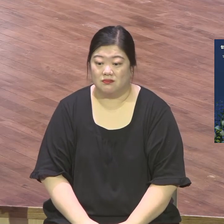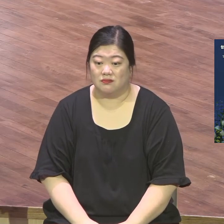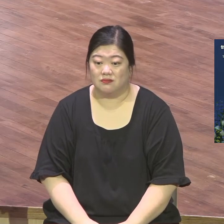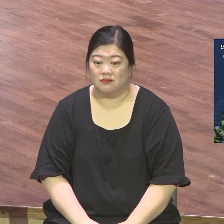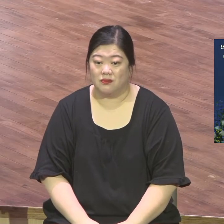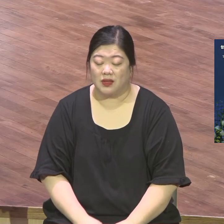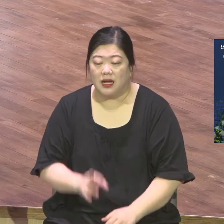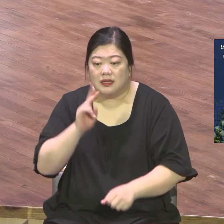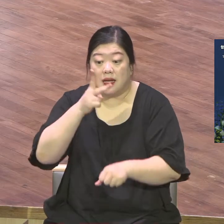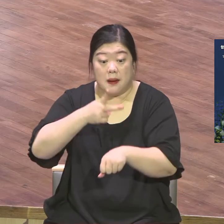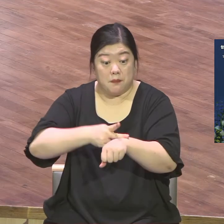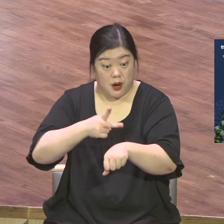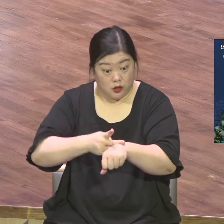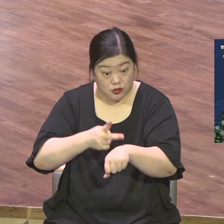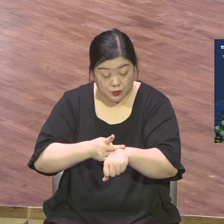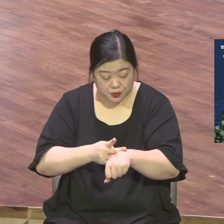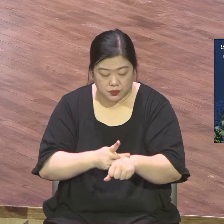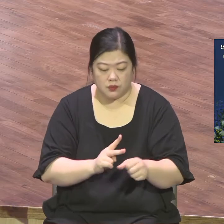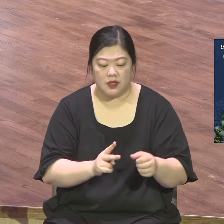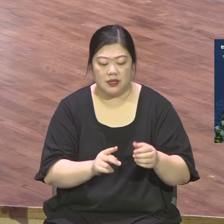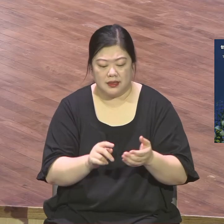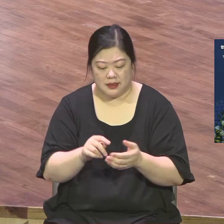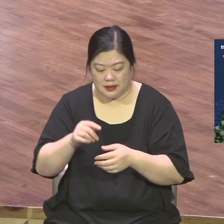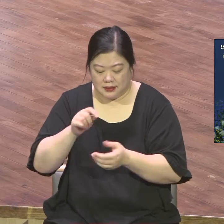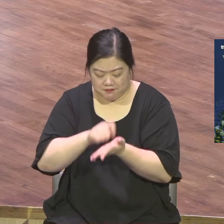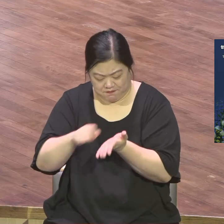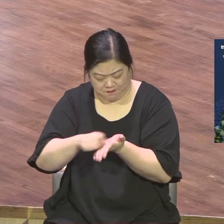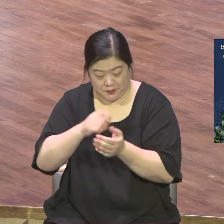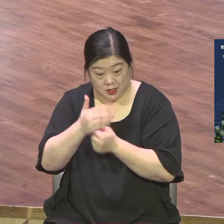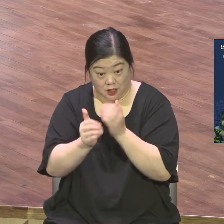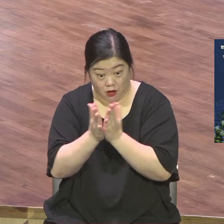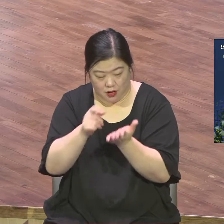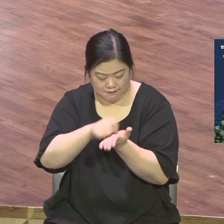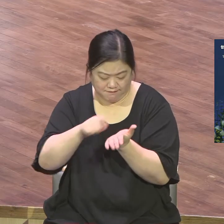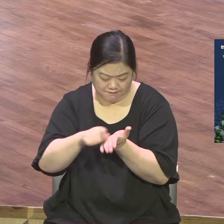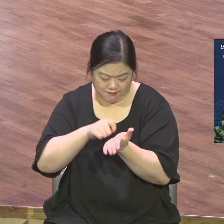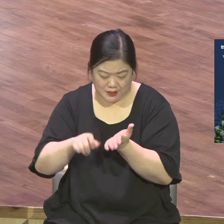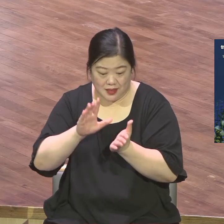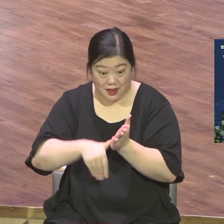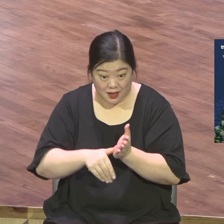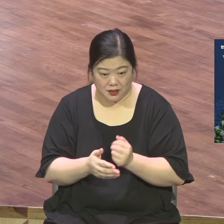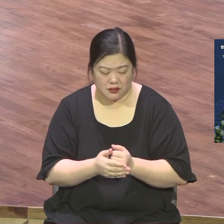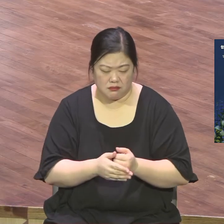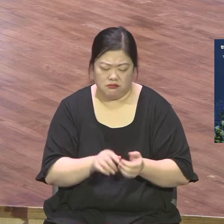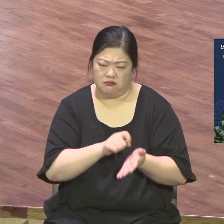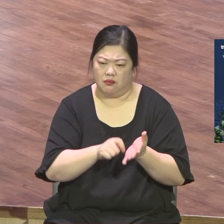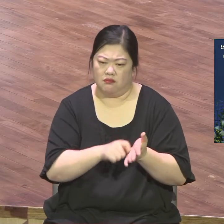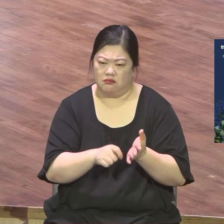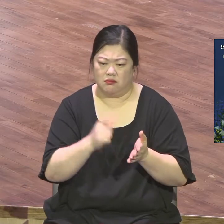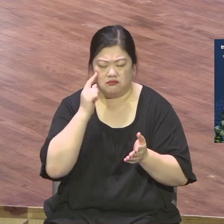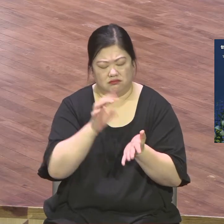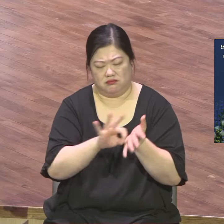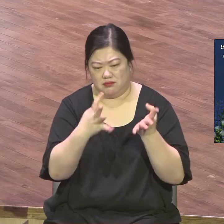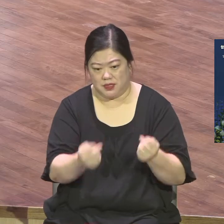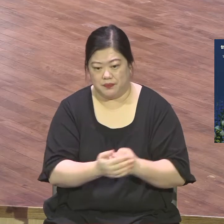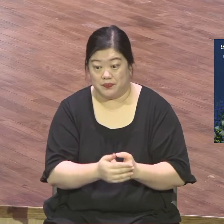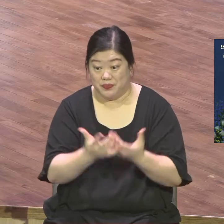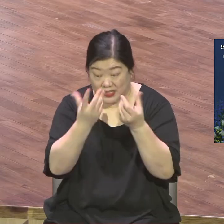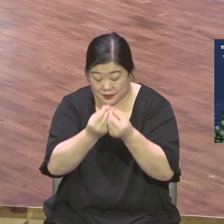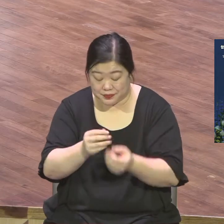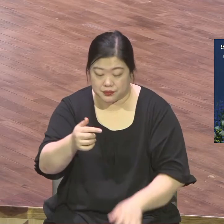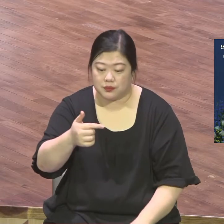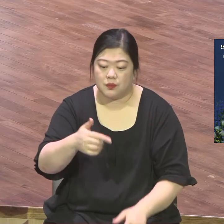바로 사도 바울이. 이 성경을 기록한 사도 바울. 우리가 노예 해방 그러면 미국의 링컨 대통령을